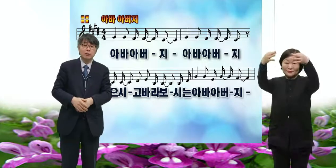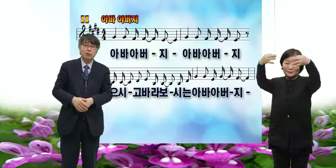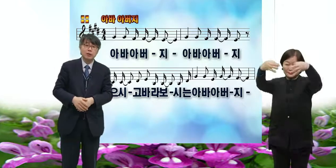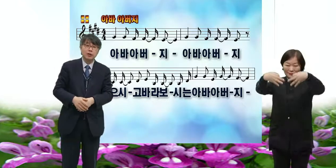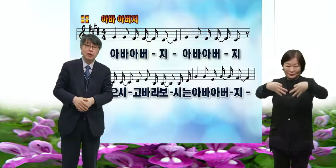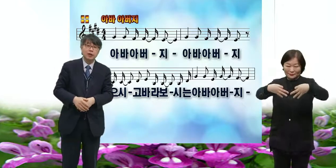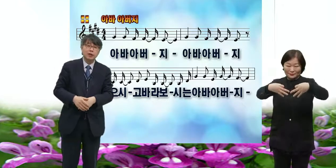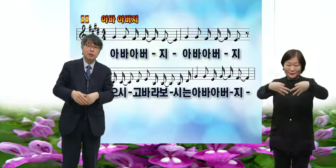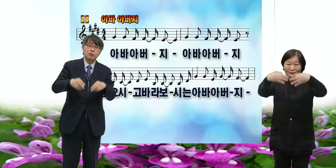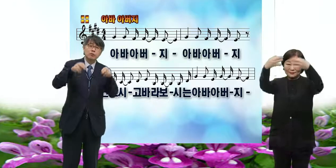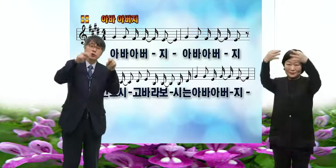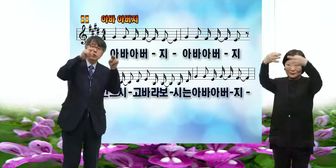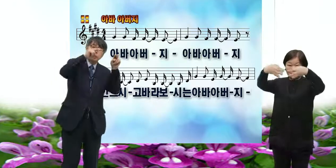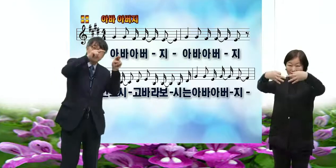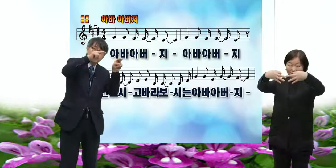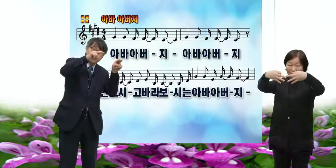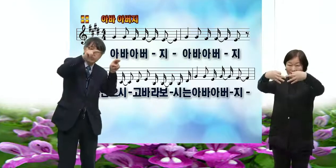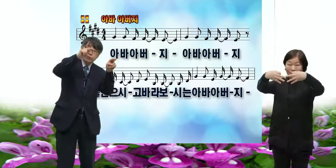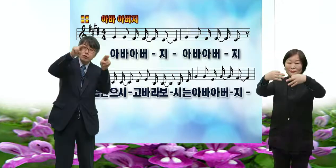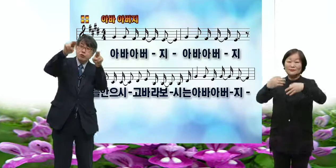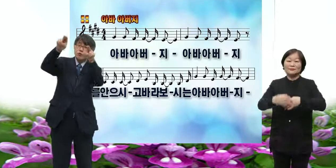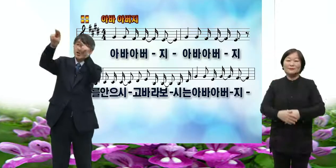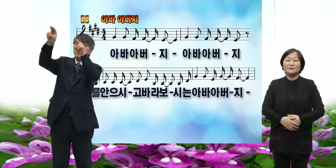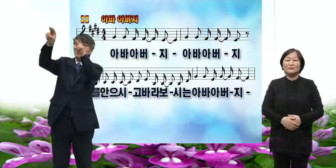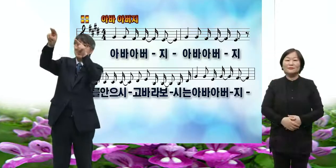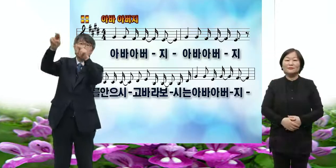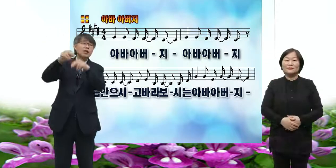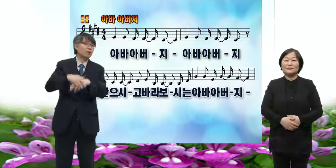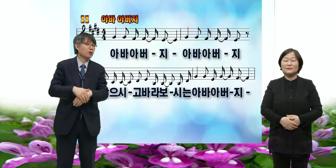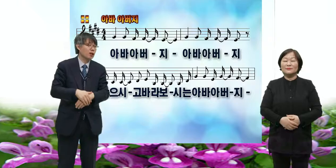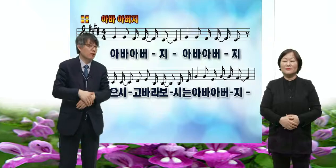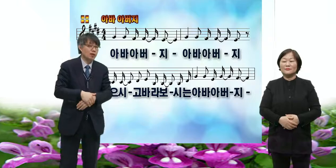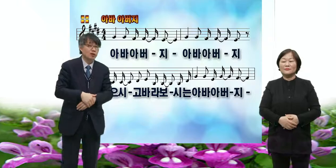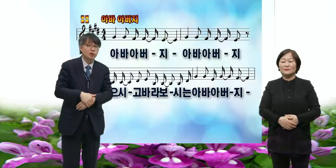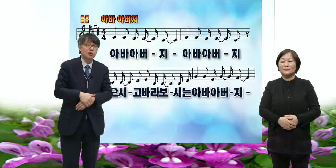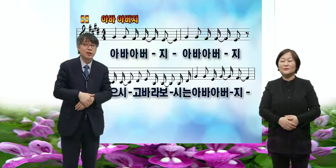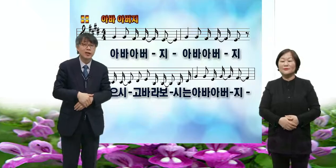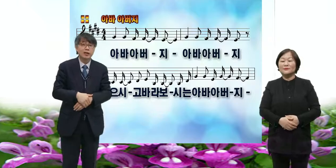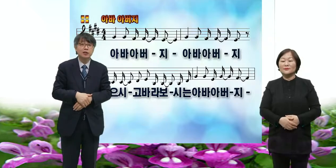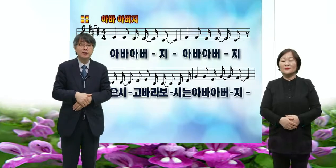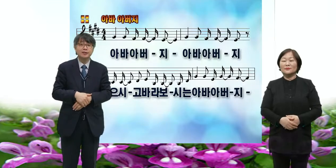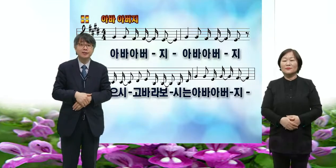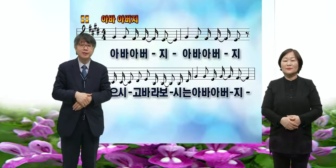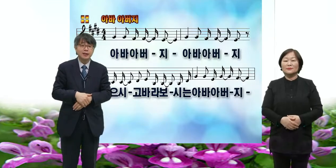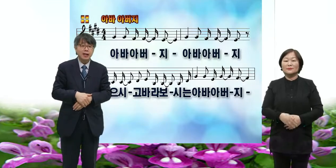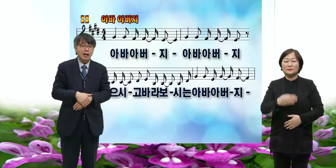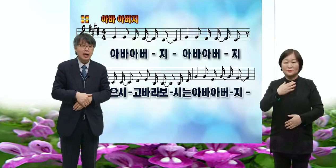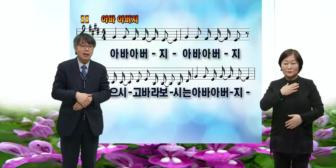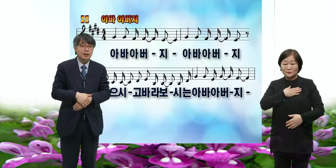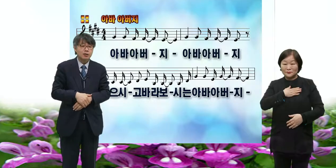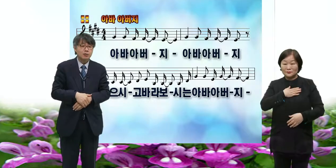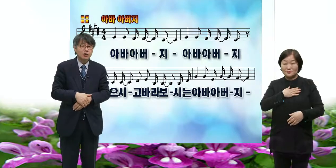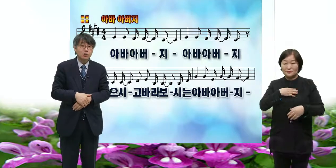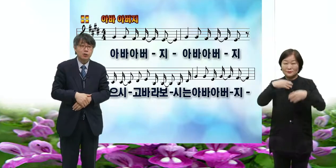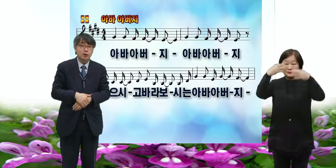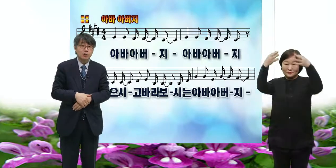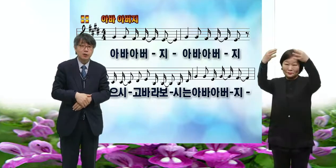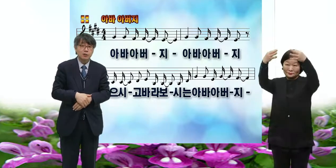보는 건데 눈을 들어가지고 이렇게 쭉 바라보는 거 이렇게 표현하기도 하거든요. 그런데 여기서는 하나님께서 우리를 보시는 거기